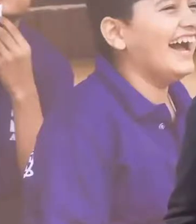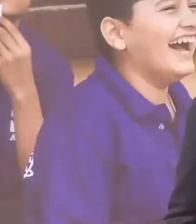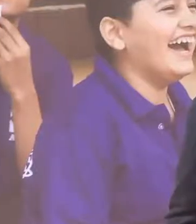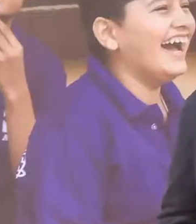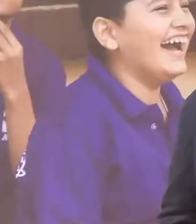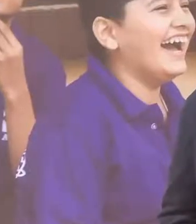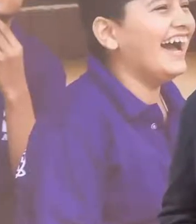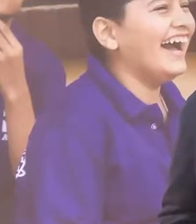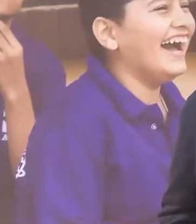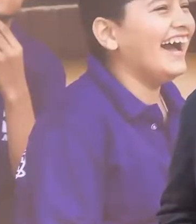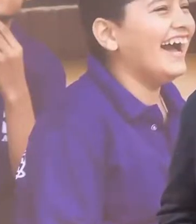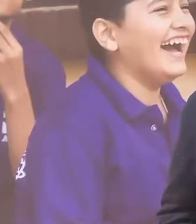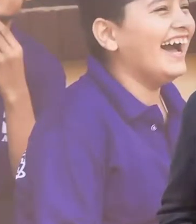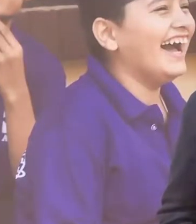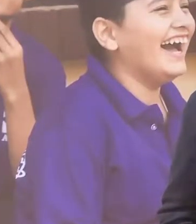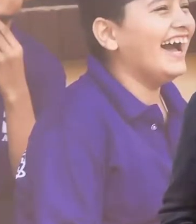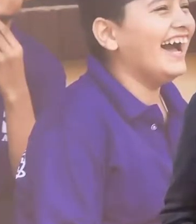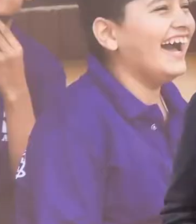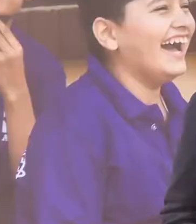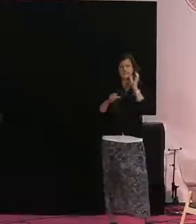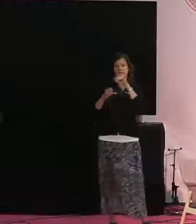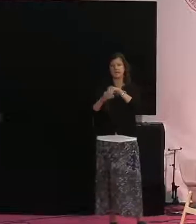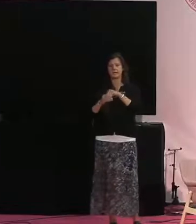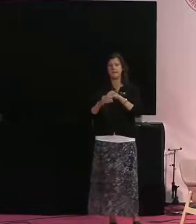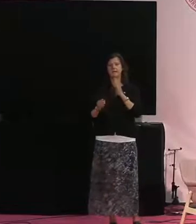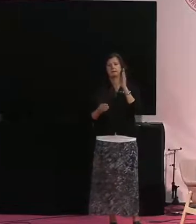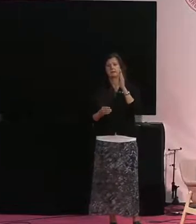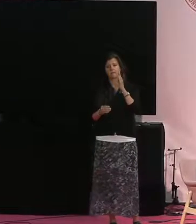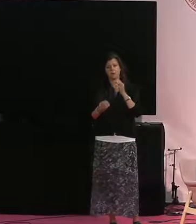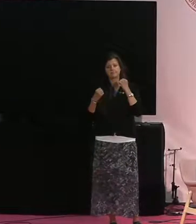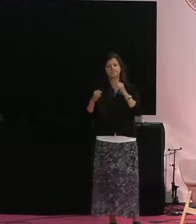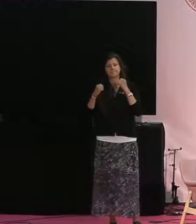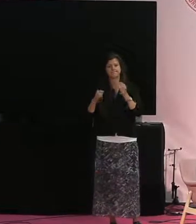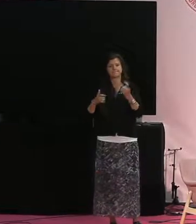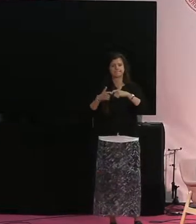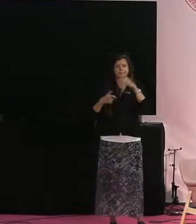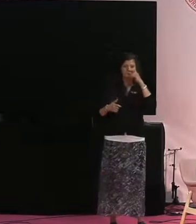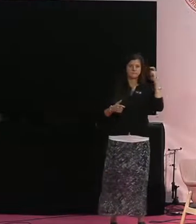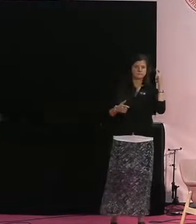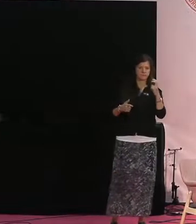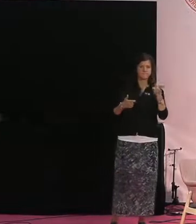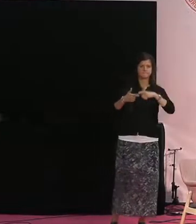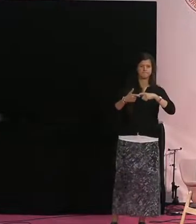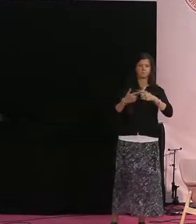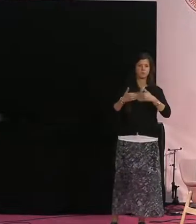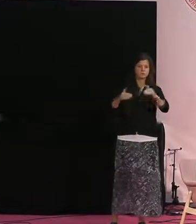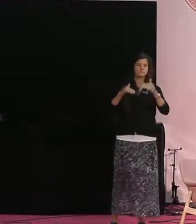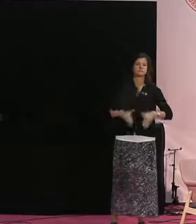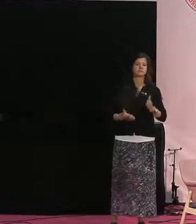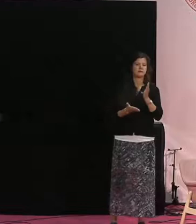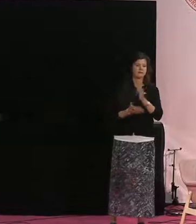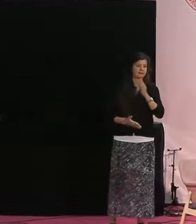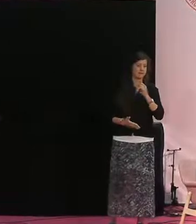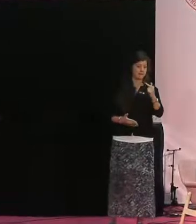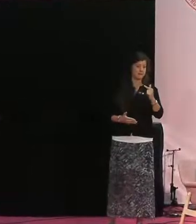utsatta, minst inkluderade, klimatkrisen ur ett funktionsrättsperspektiv. Inkludering är en väldigt viktig